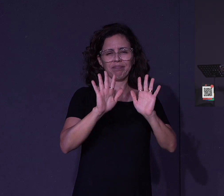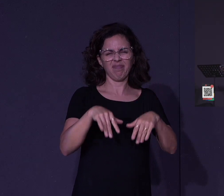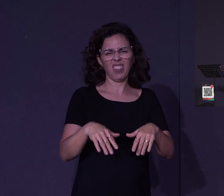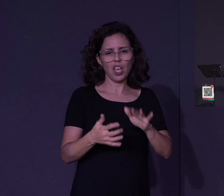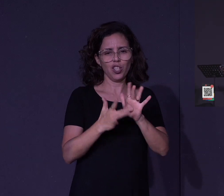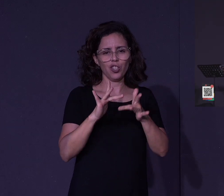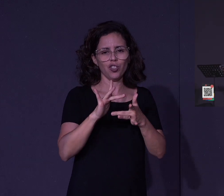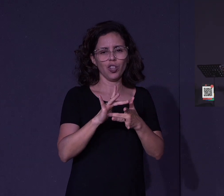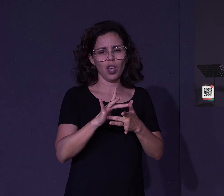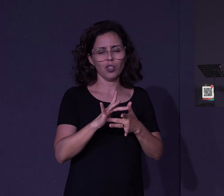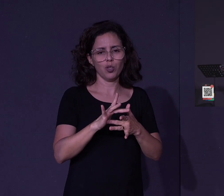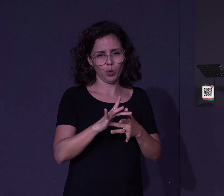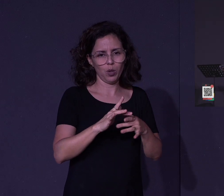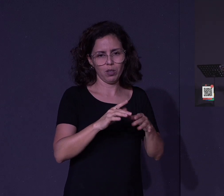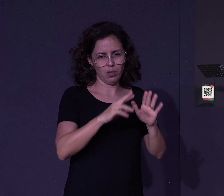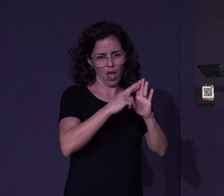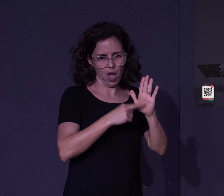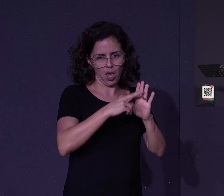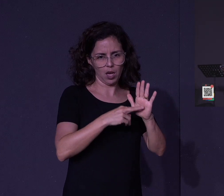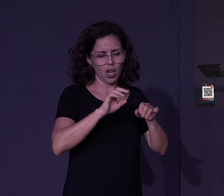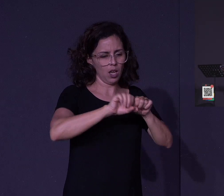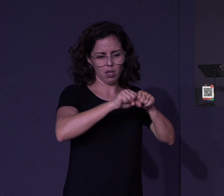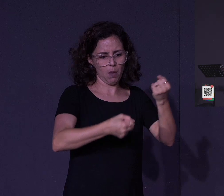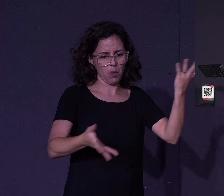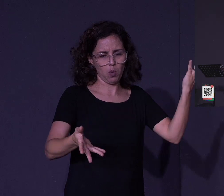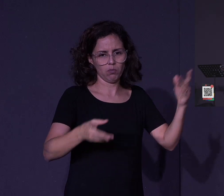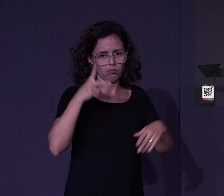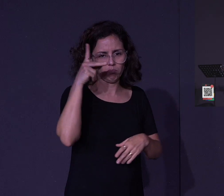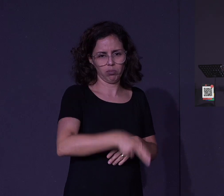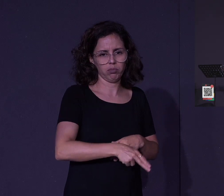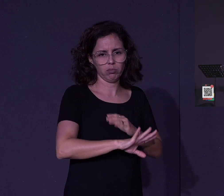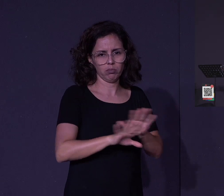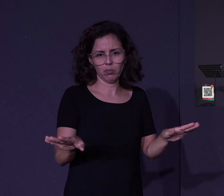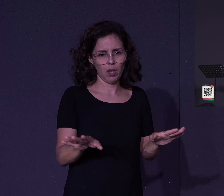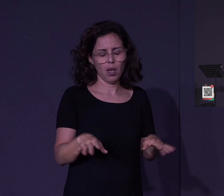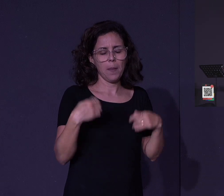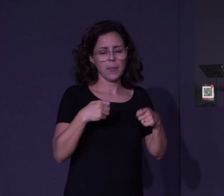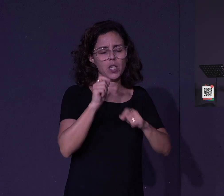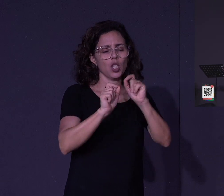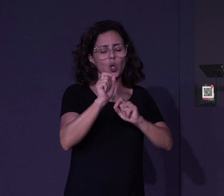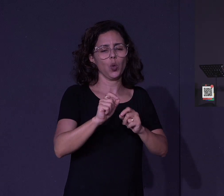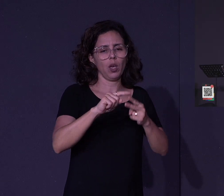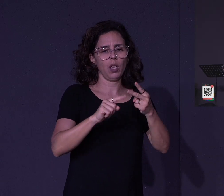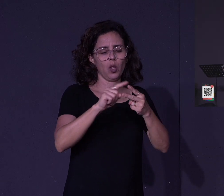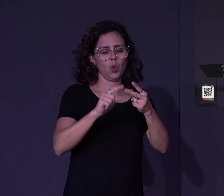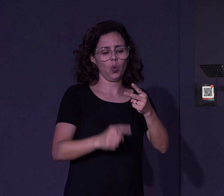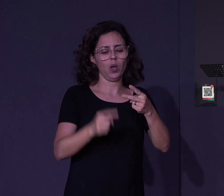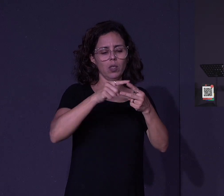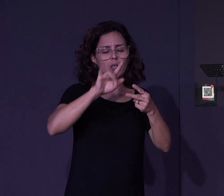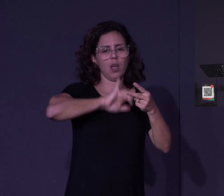gente precisa de 2 relacionamentos. Ame a Deus sobre todas as coisas. E o segundo semelhante a